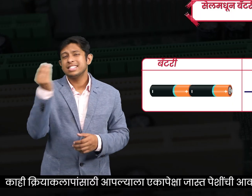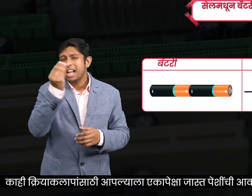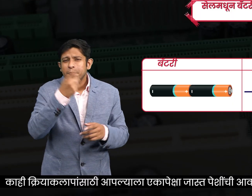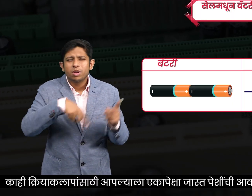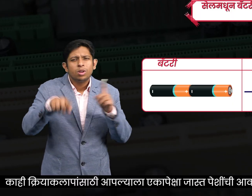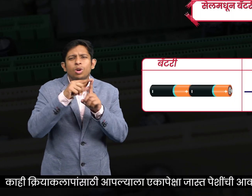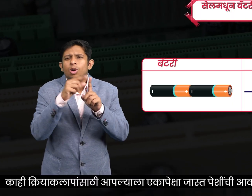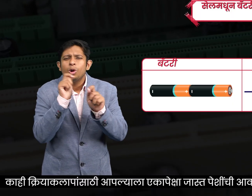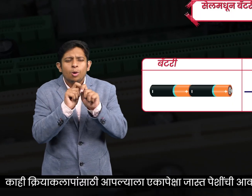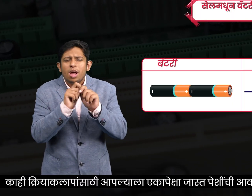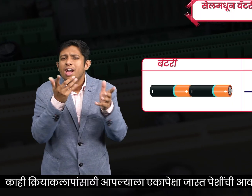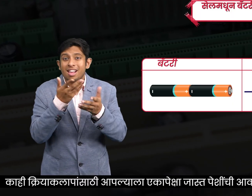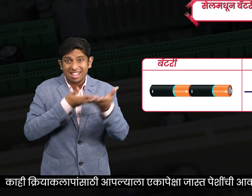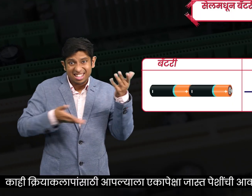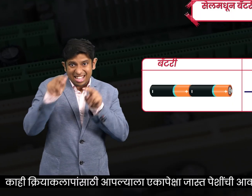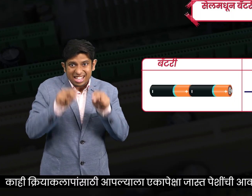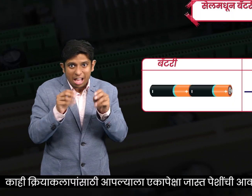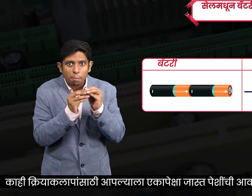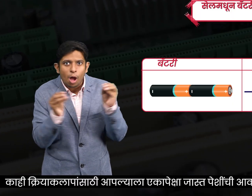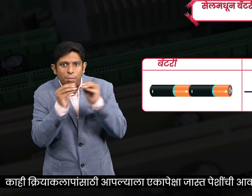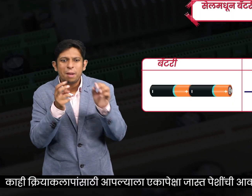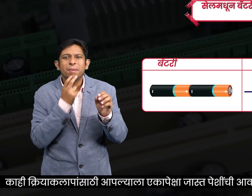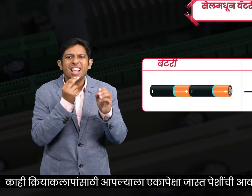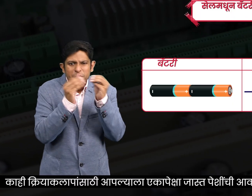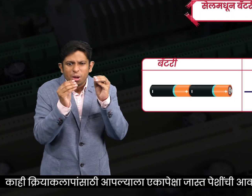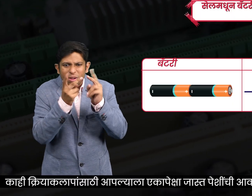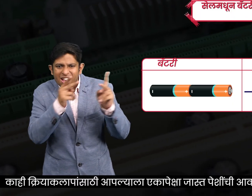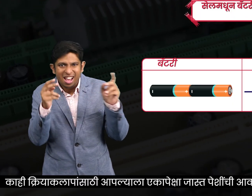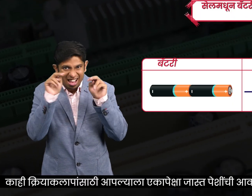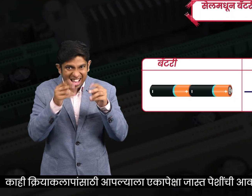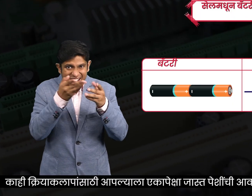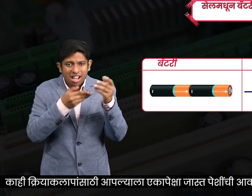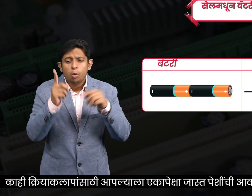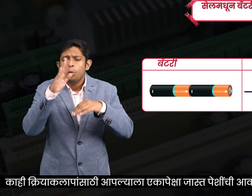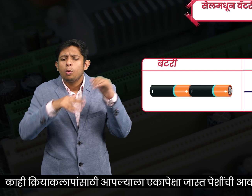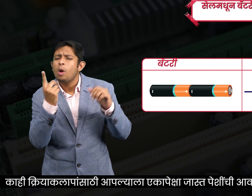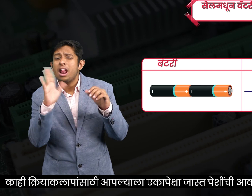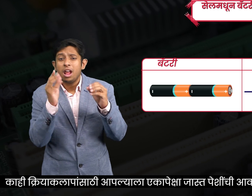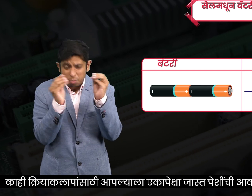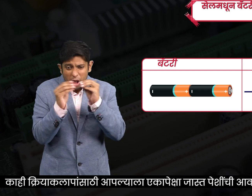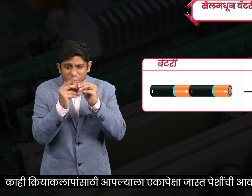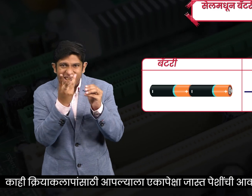काही क्रियाकलापांसाठी आपल्याला एकापेक्षा जास्त सेलची आवश्यकता असू शकते.